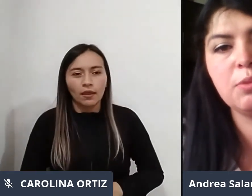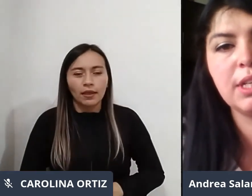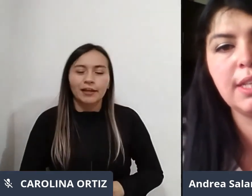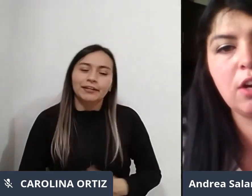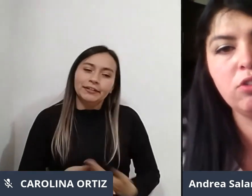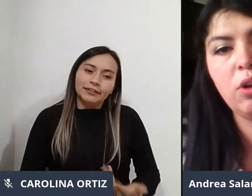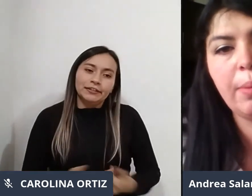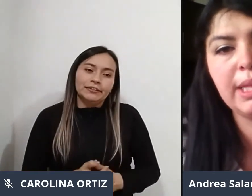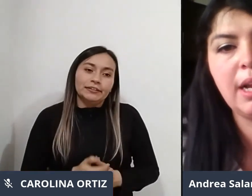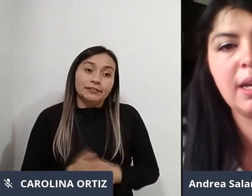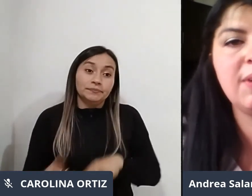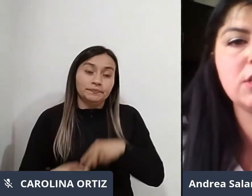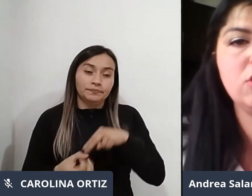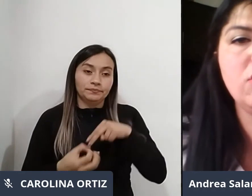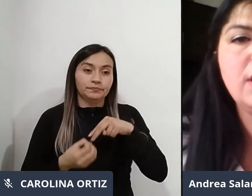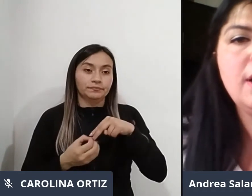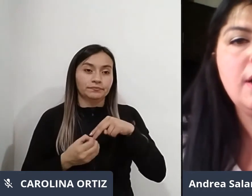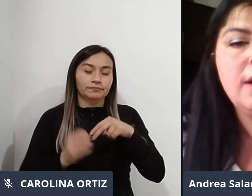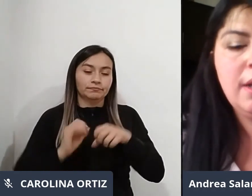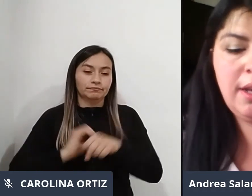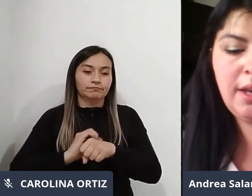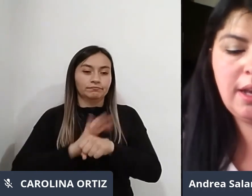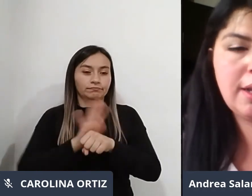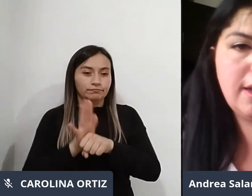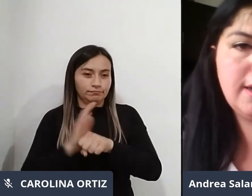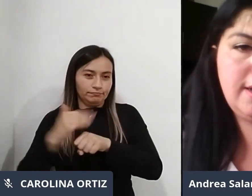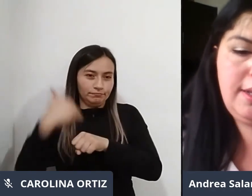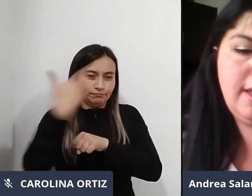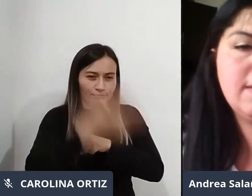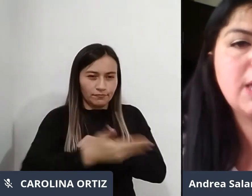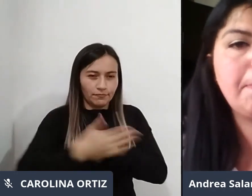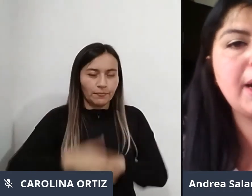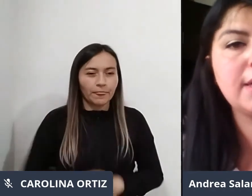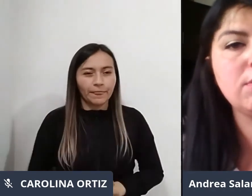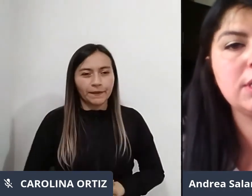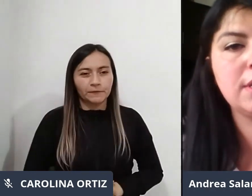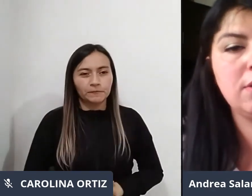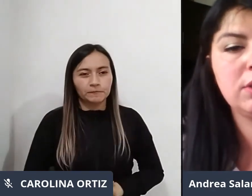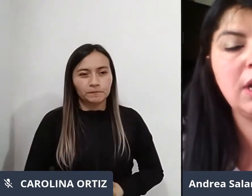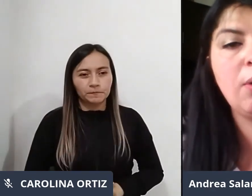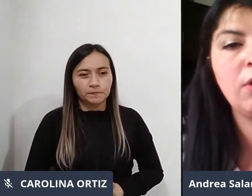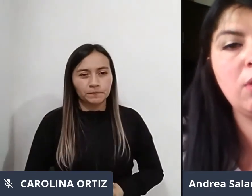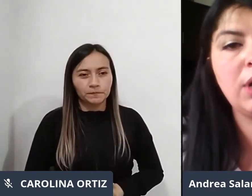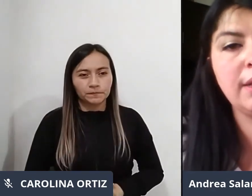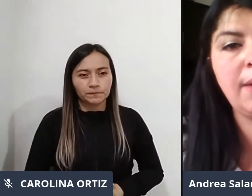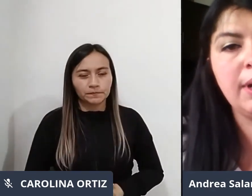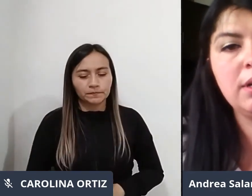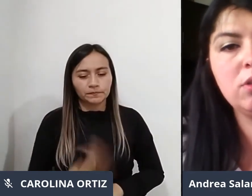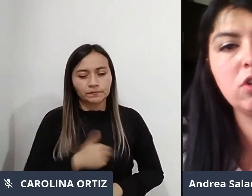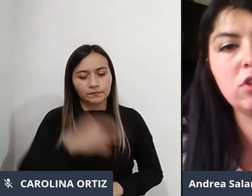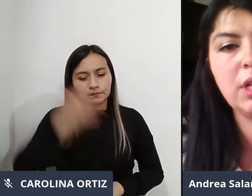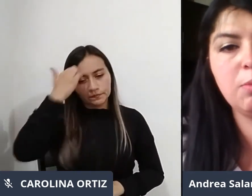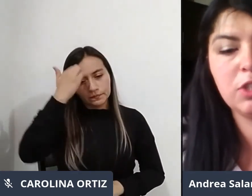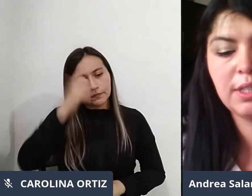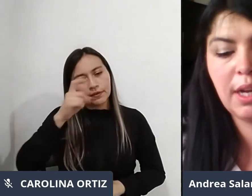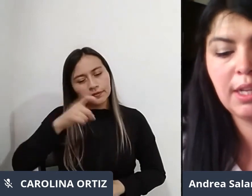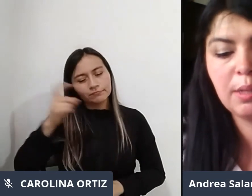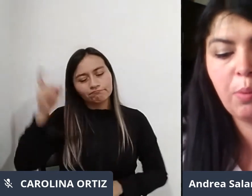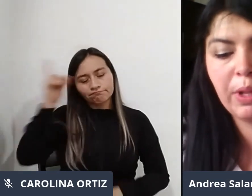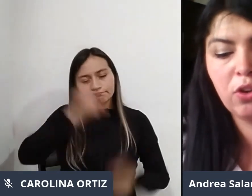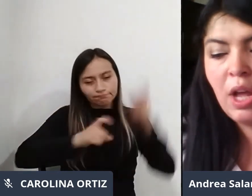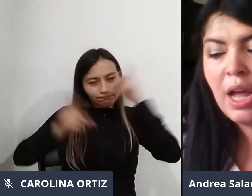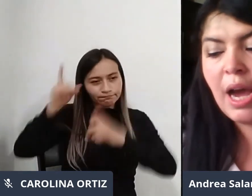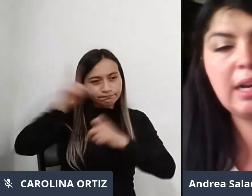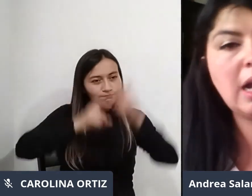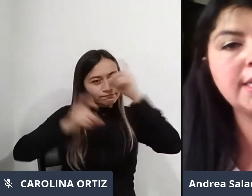profesores tenemos que estar continuamente en la reflexión que debe ser parte de nuestra labor educativa. Nosotros tenemos que estar